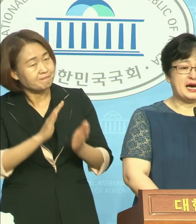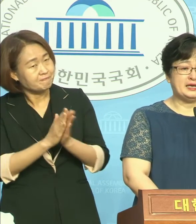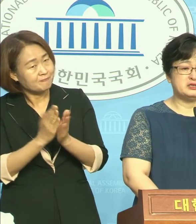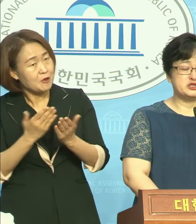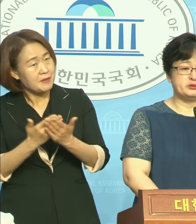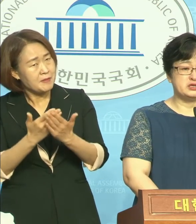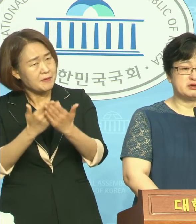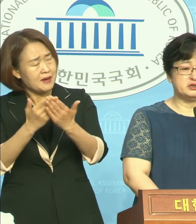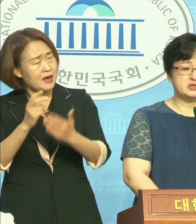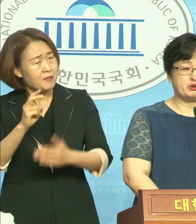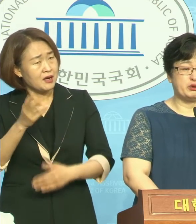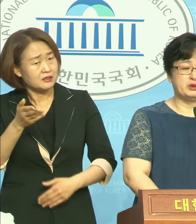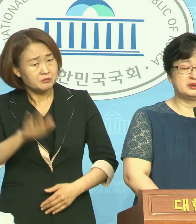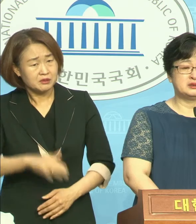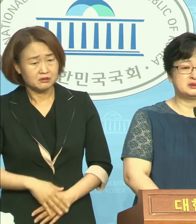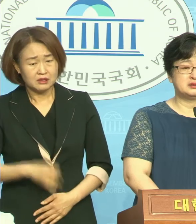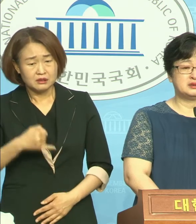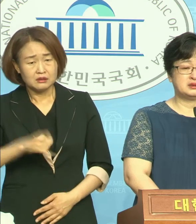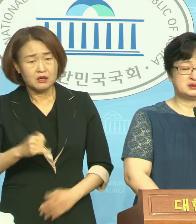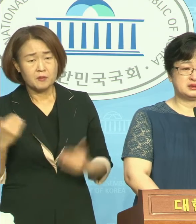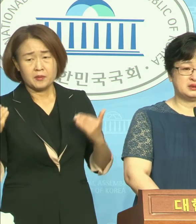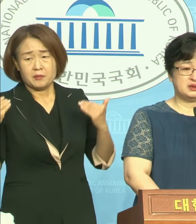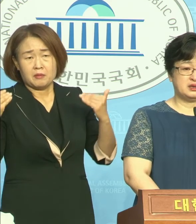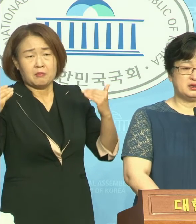그런데 아이는 점점 커지고